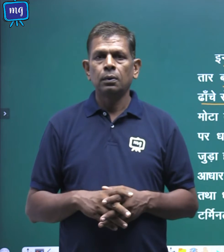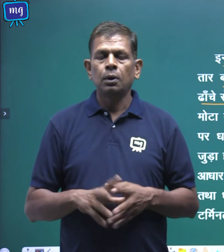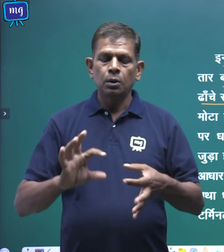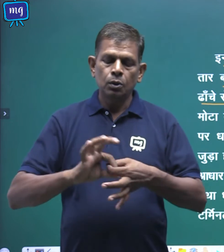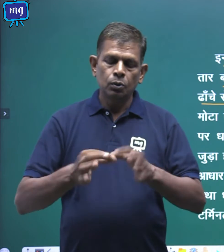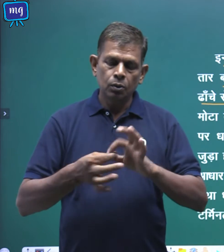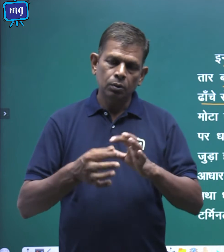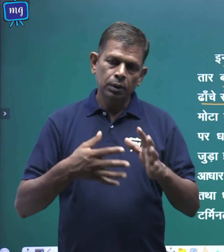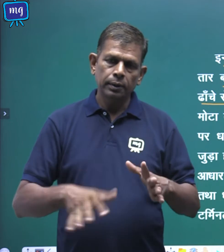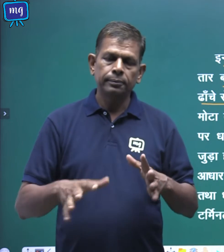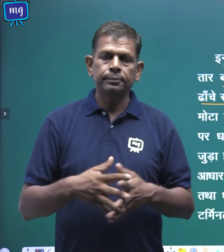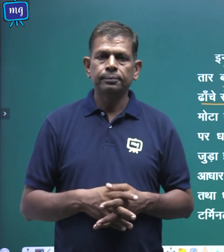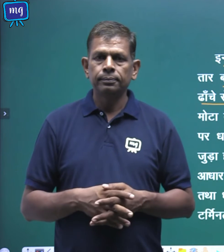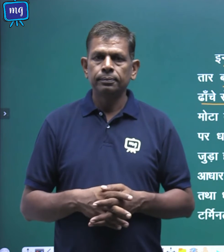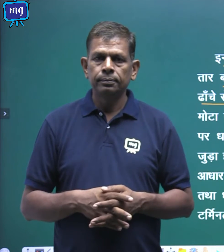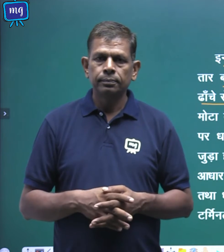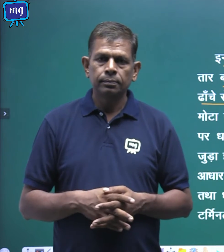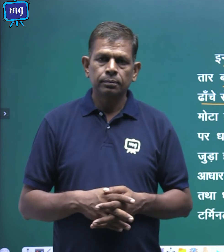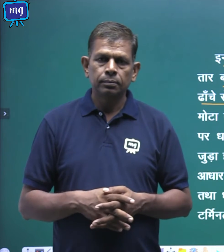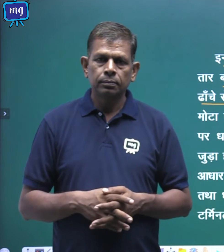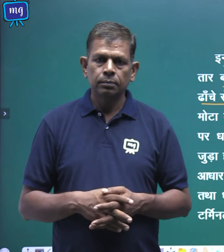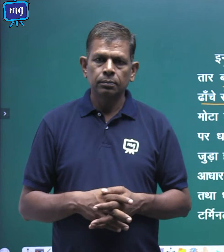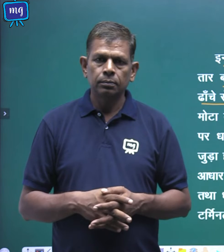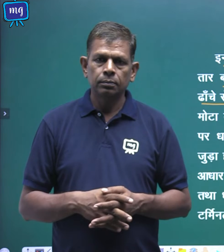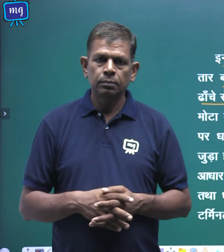जुड़ा हुआ होता है।